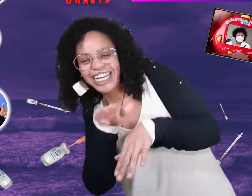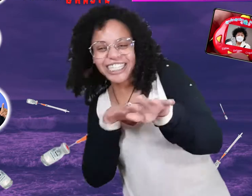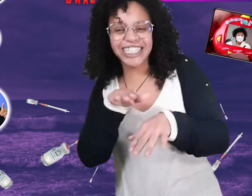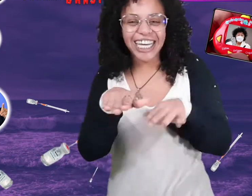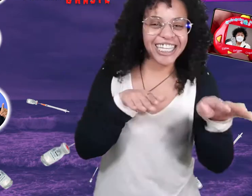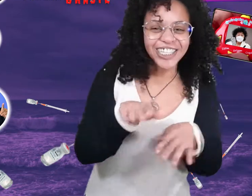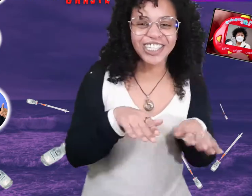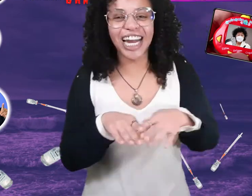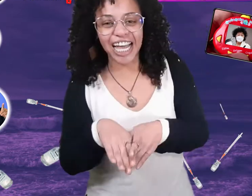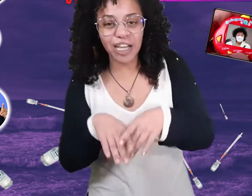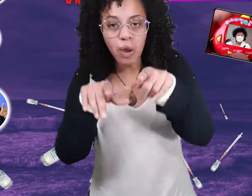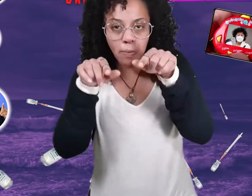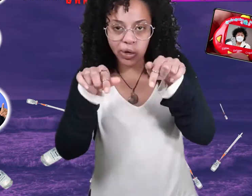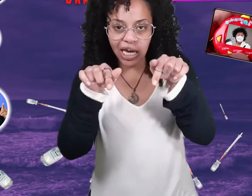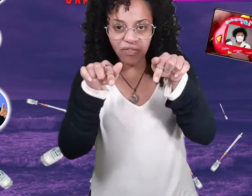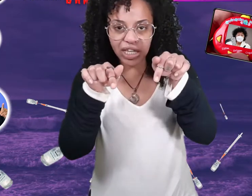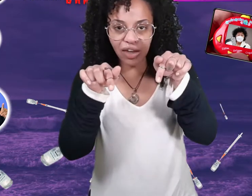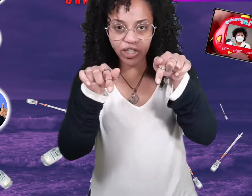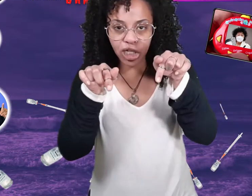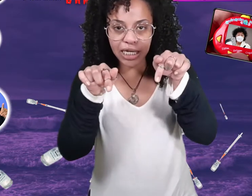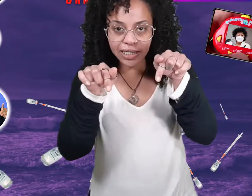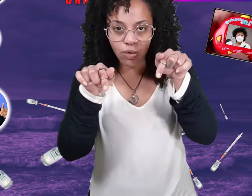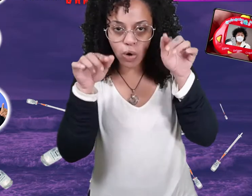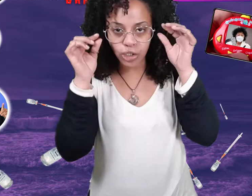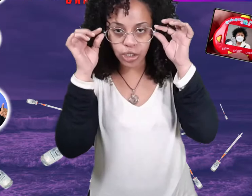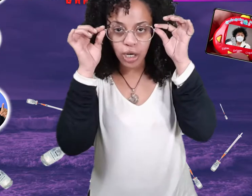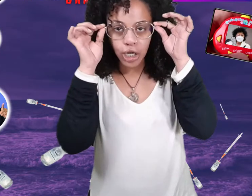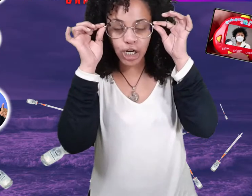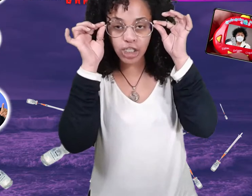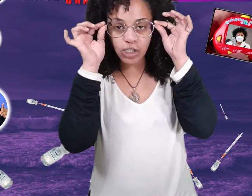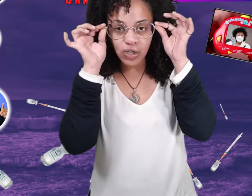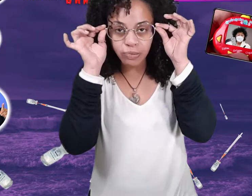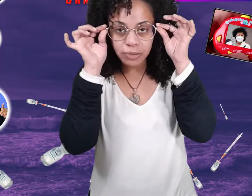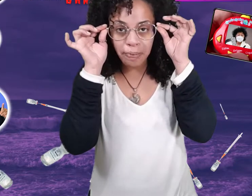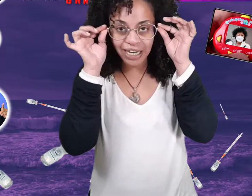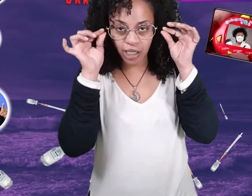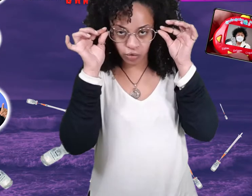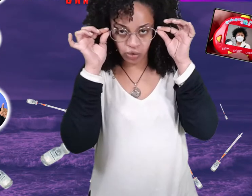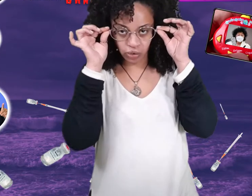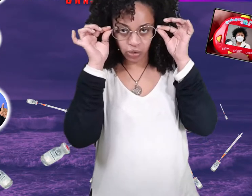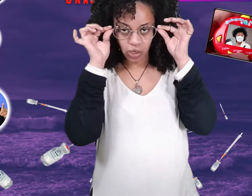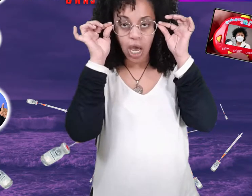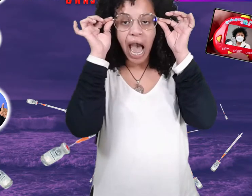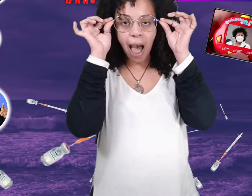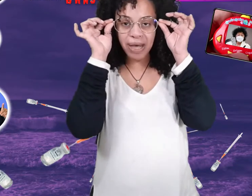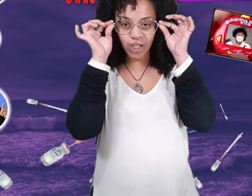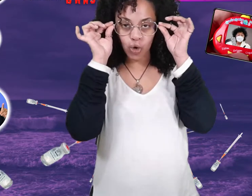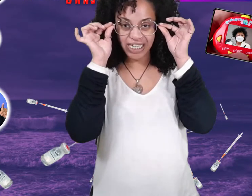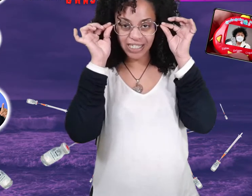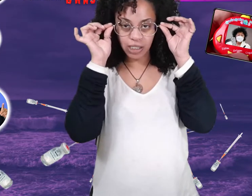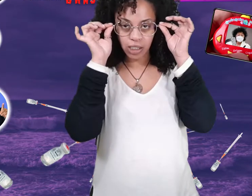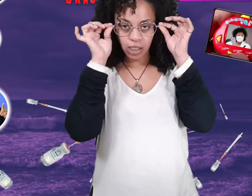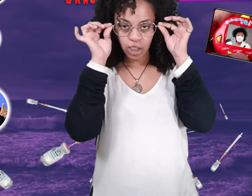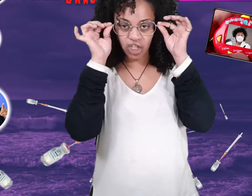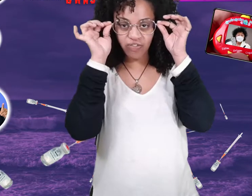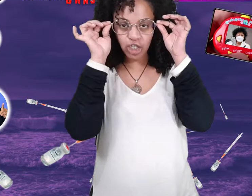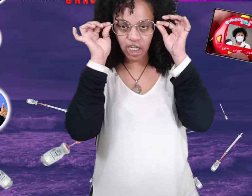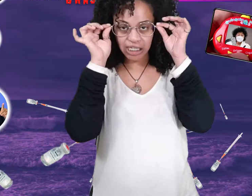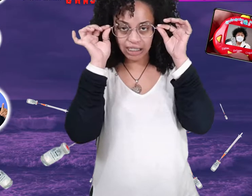daquele jeito, direto, porque aqui vai ter investigação hoje. Nós que somos peritos amadores de